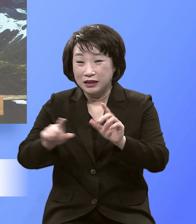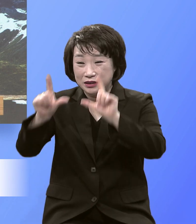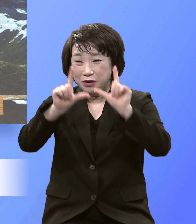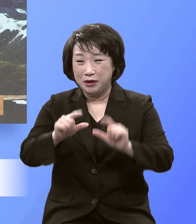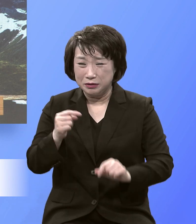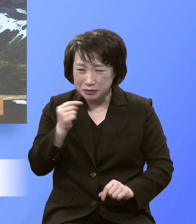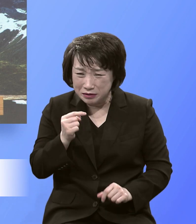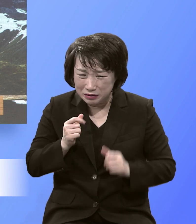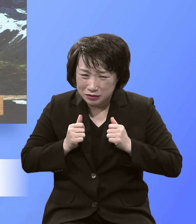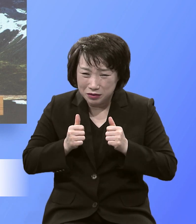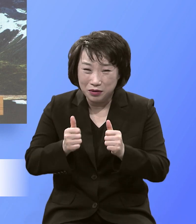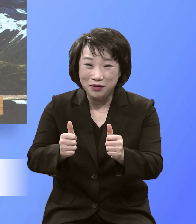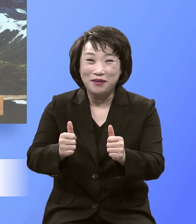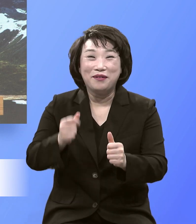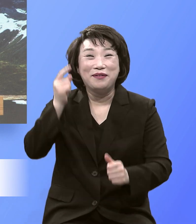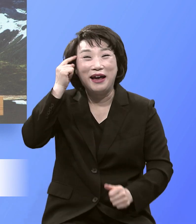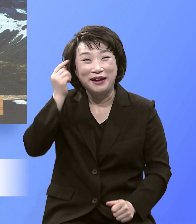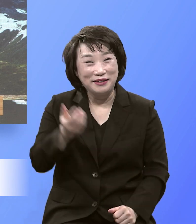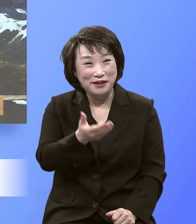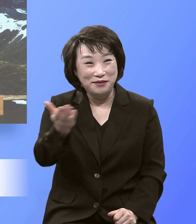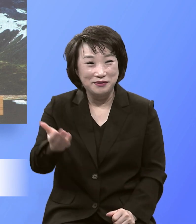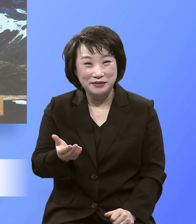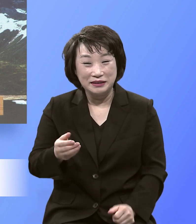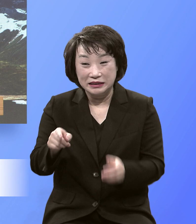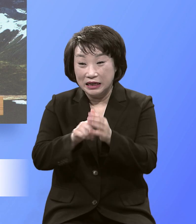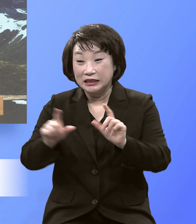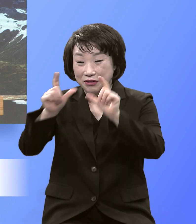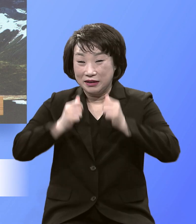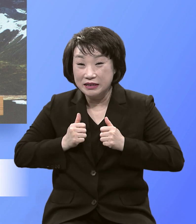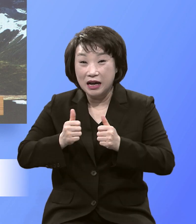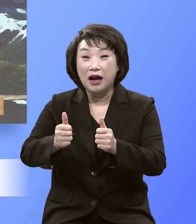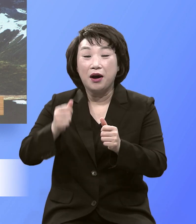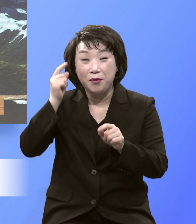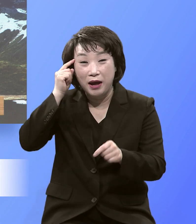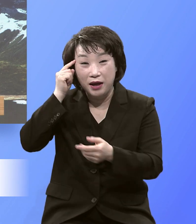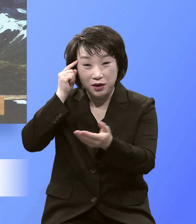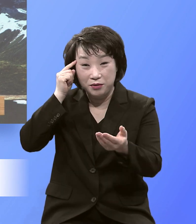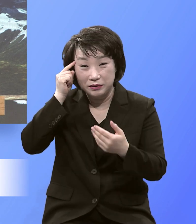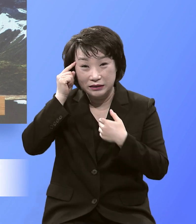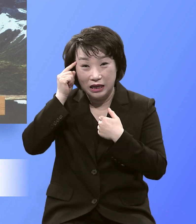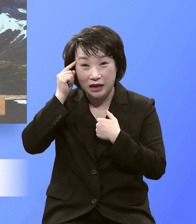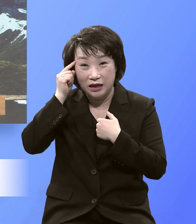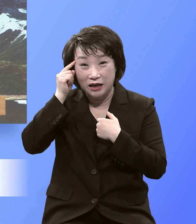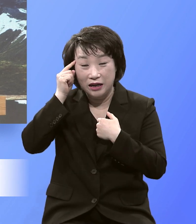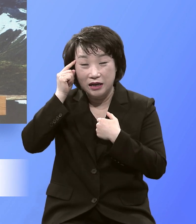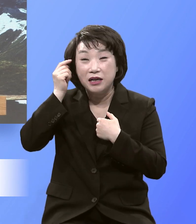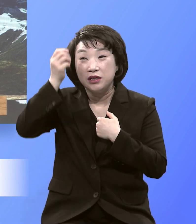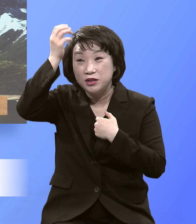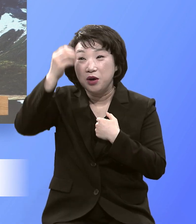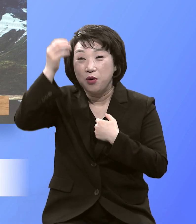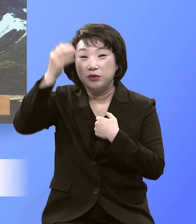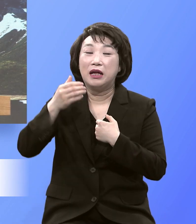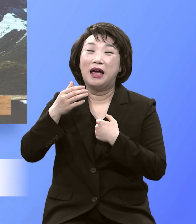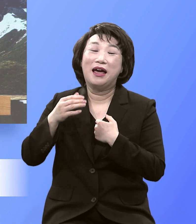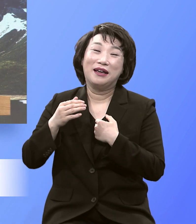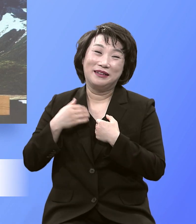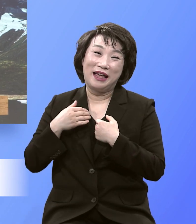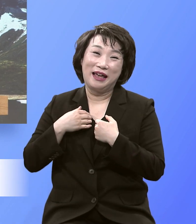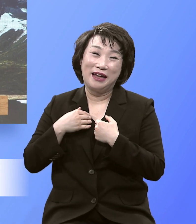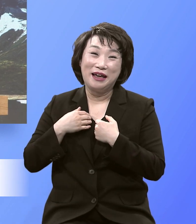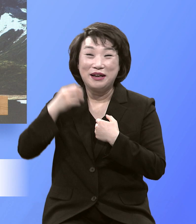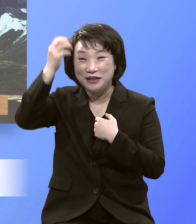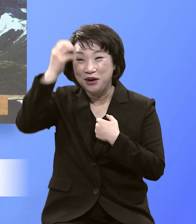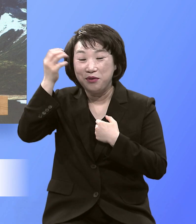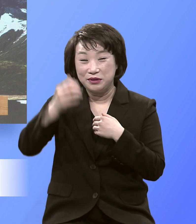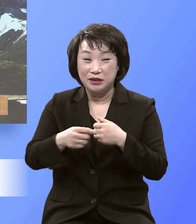신앙생활을 잘하려고 하느냐? 신앙생활 잘하는 것은 내게, 내 영혼에게 붙어서 내